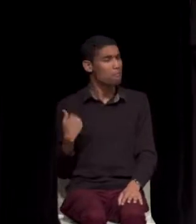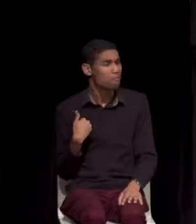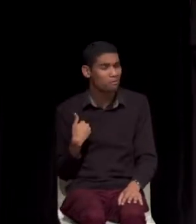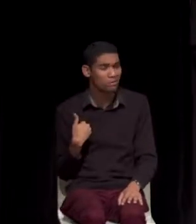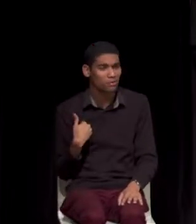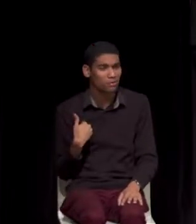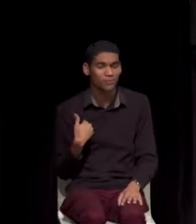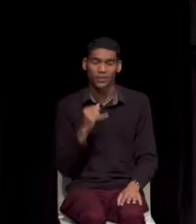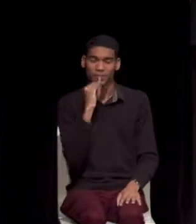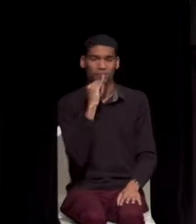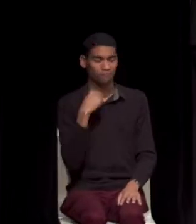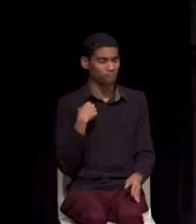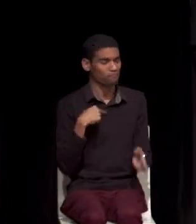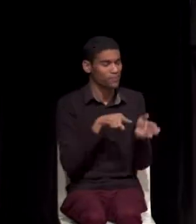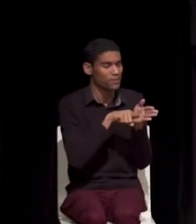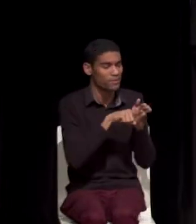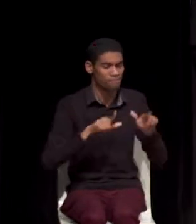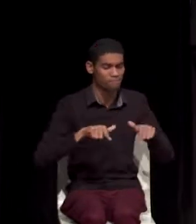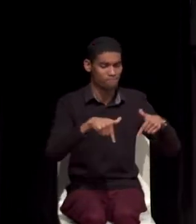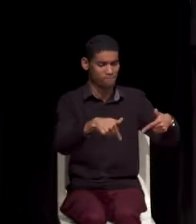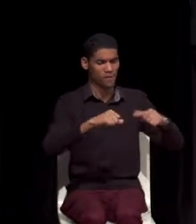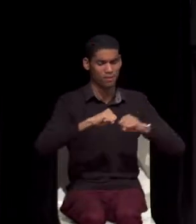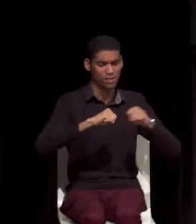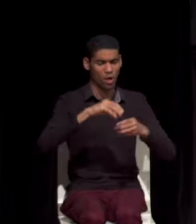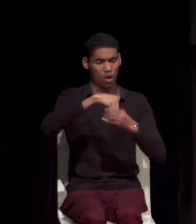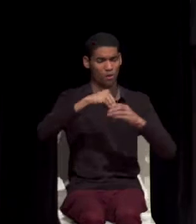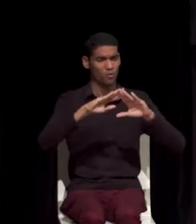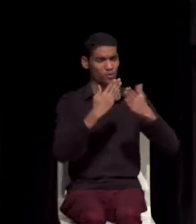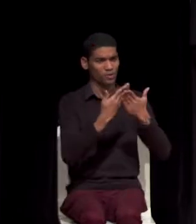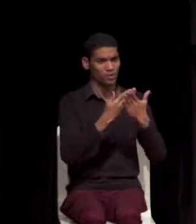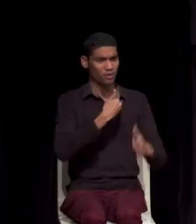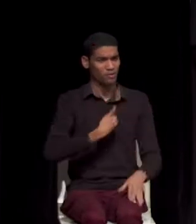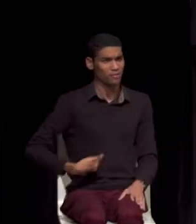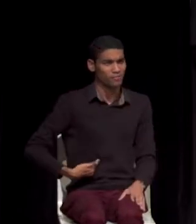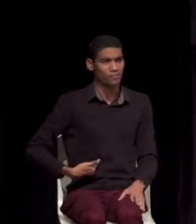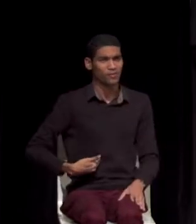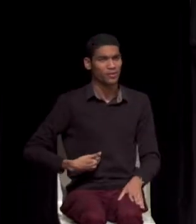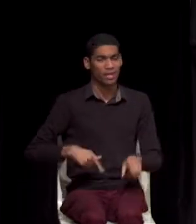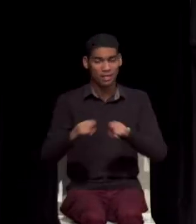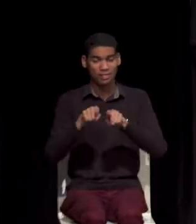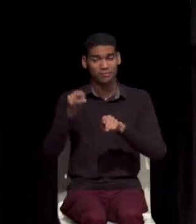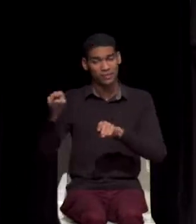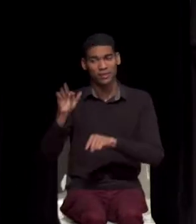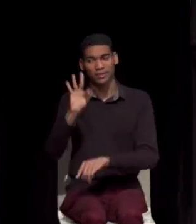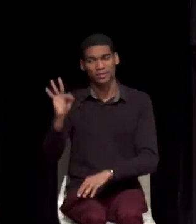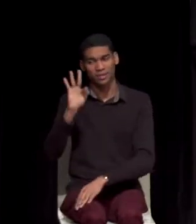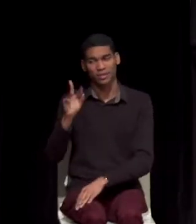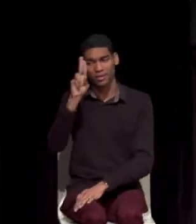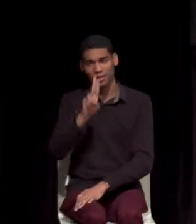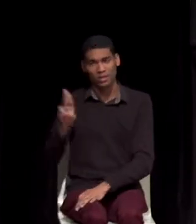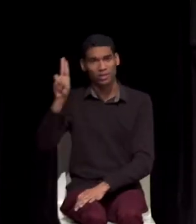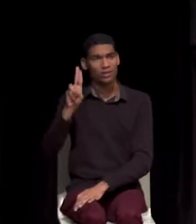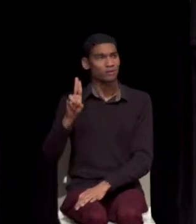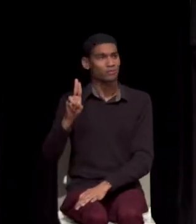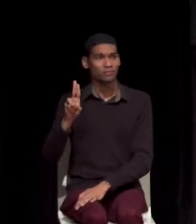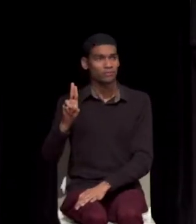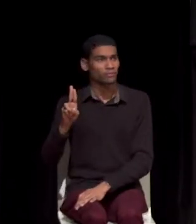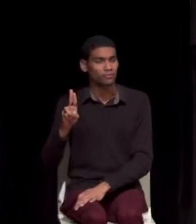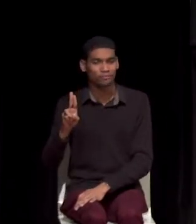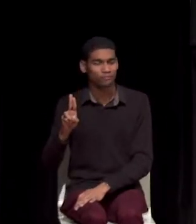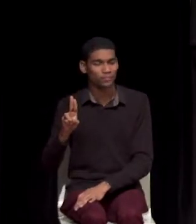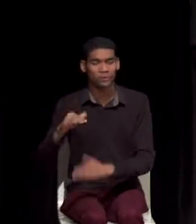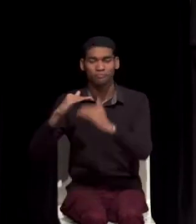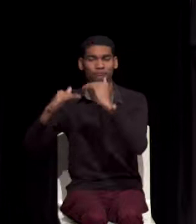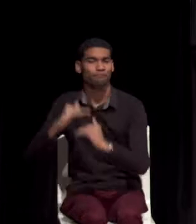essa luta para dentro da escola pública, para dentro da academia, o retrocesso vem com toda a força para